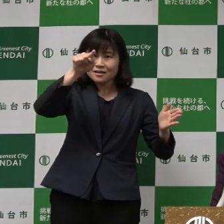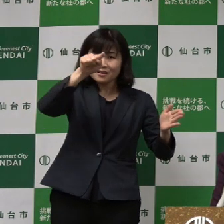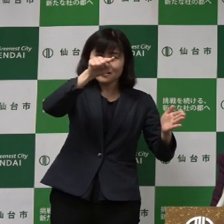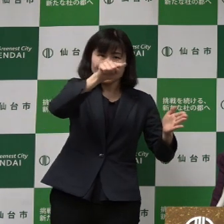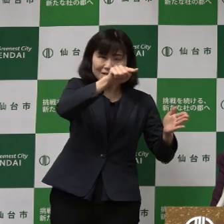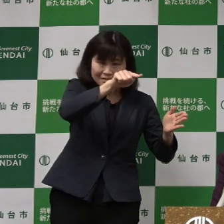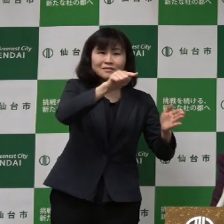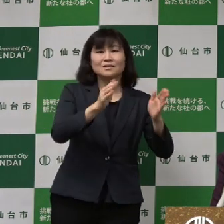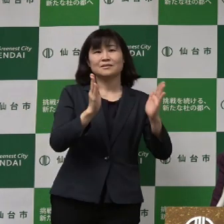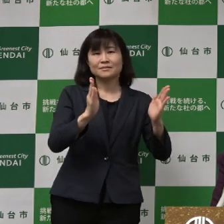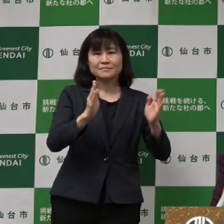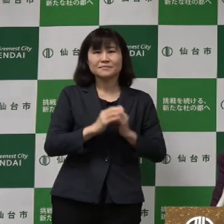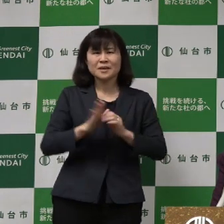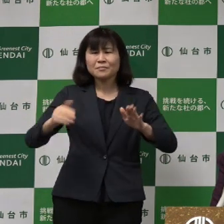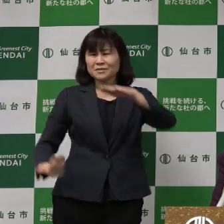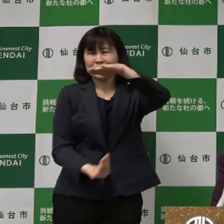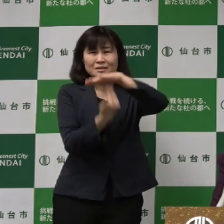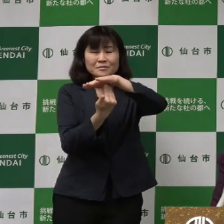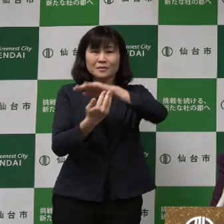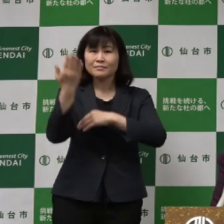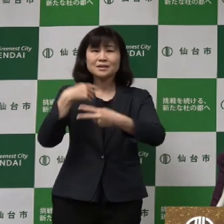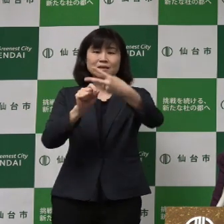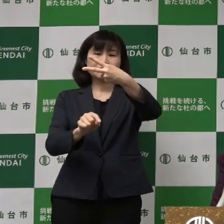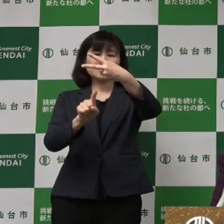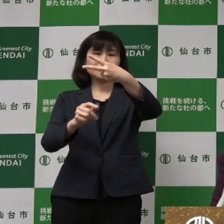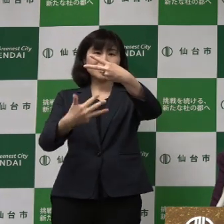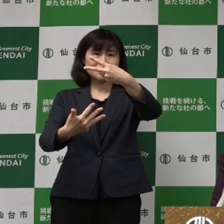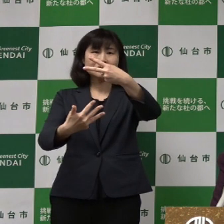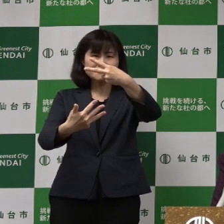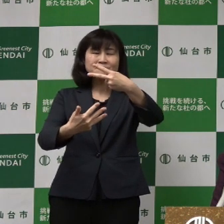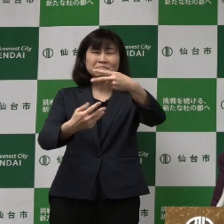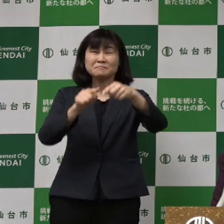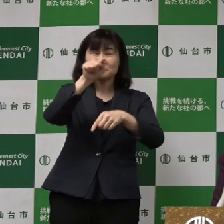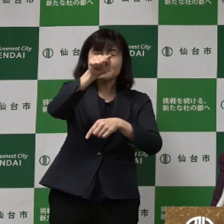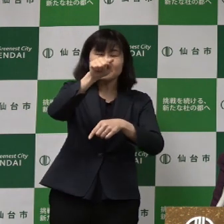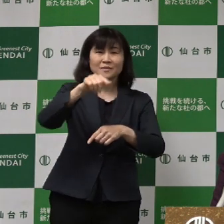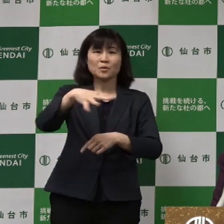。これまでの最高値は2月18日の